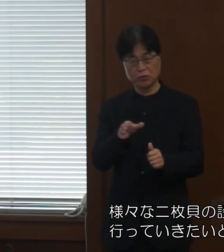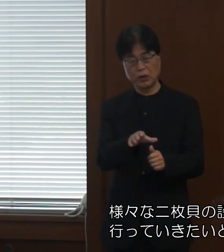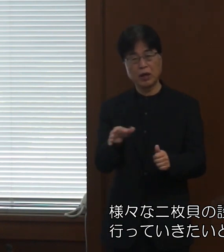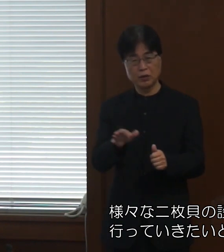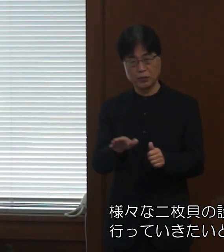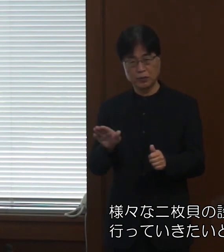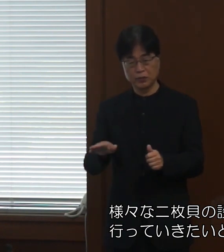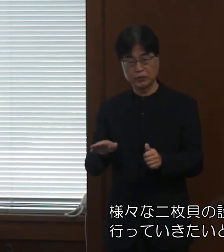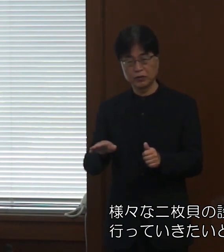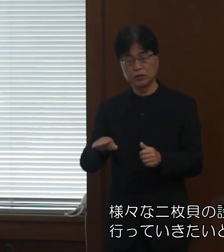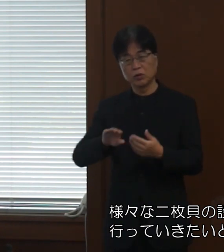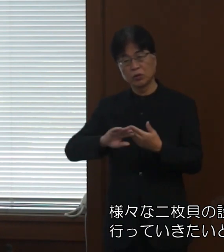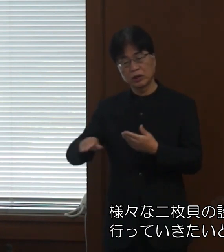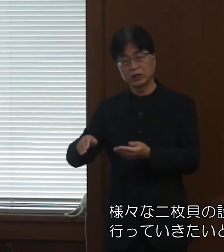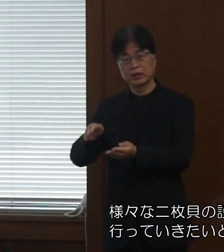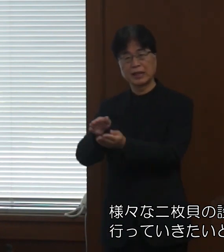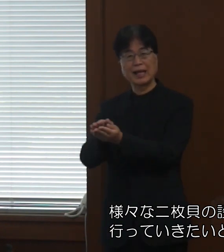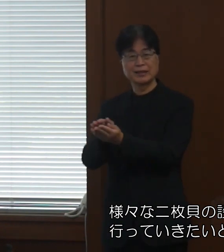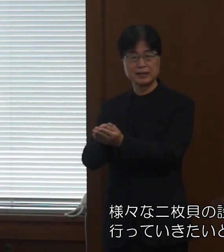二枚貝の